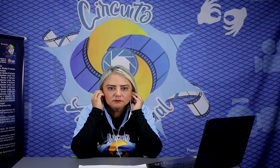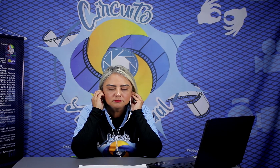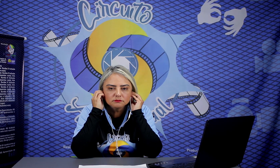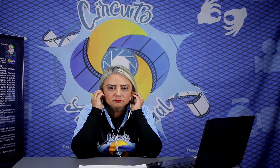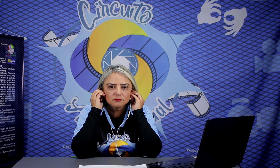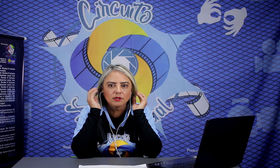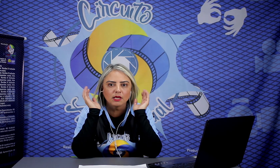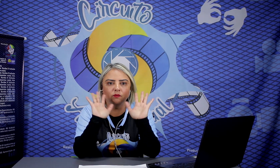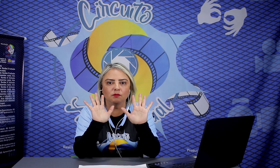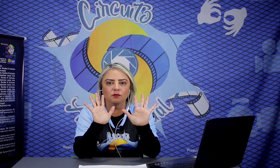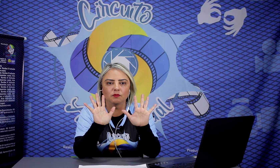Não?